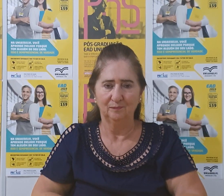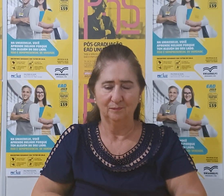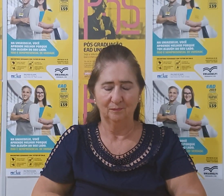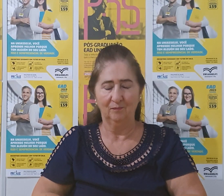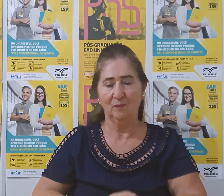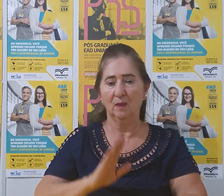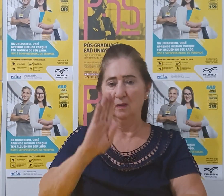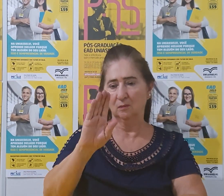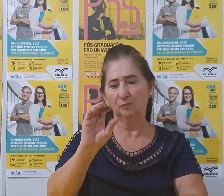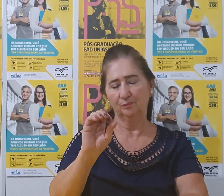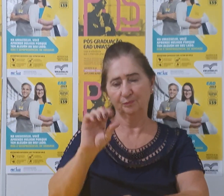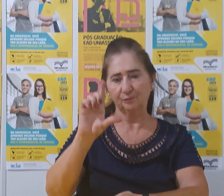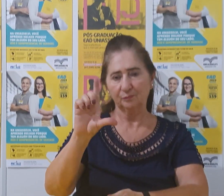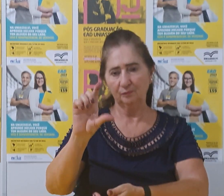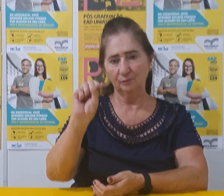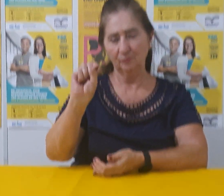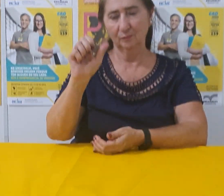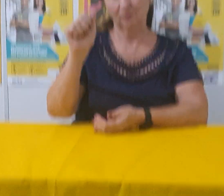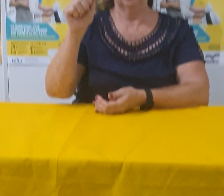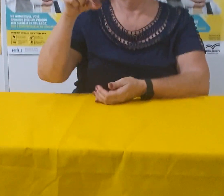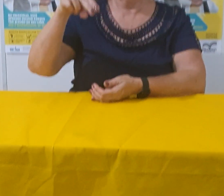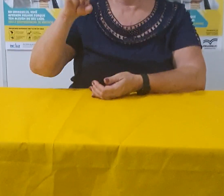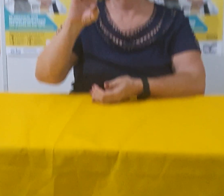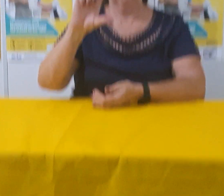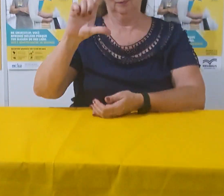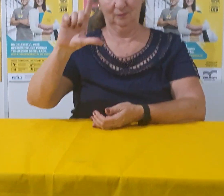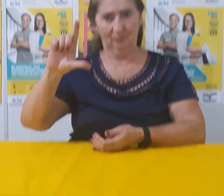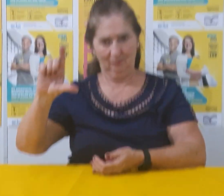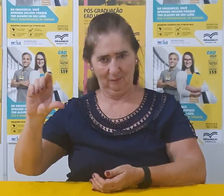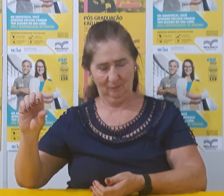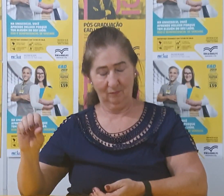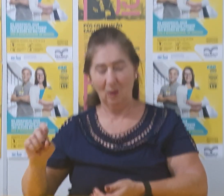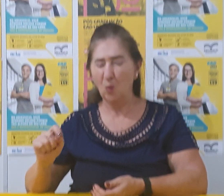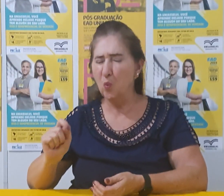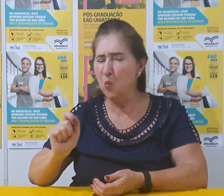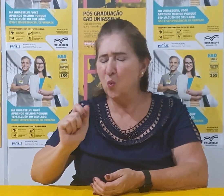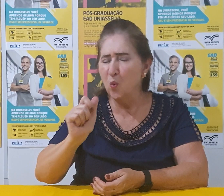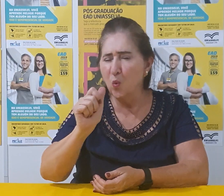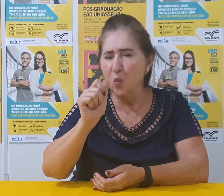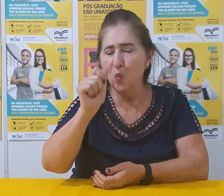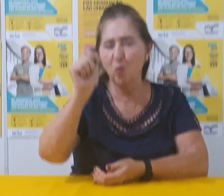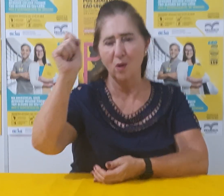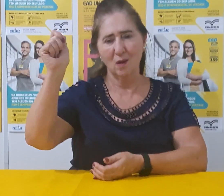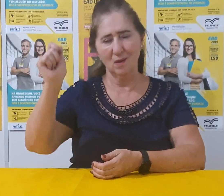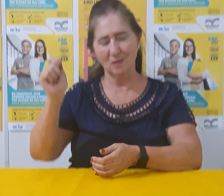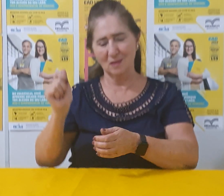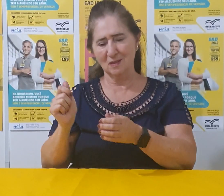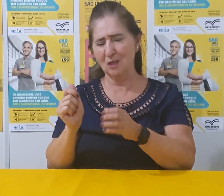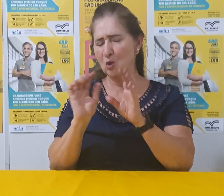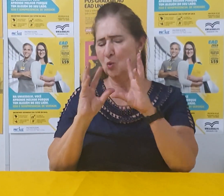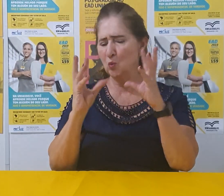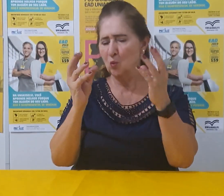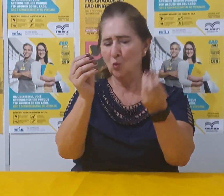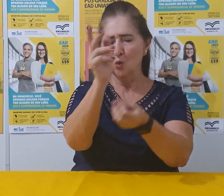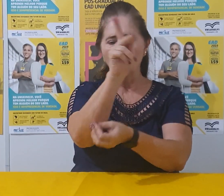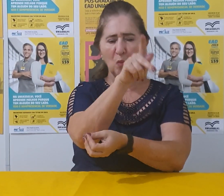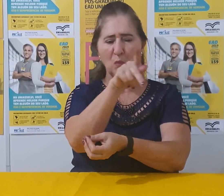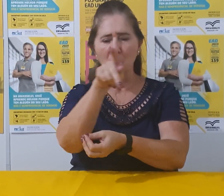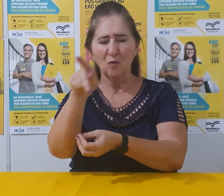Bolsonaro diz que quase todos os professores utilizam métodos